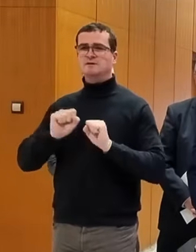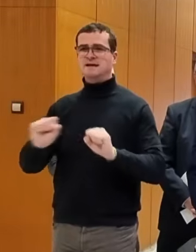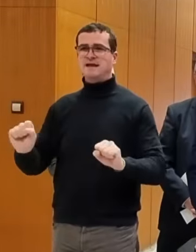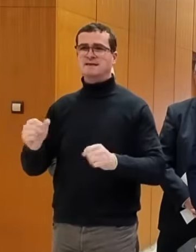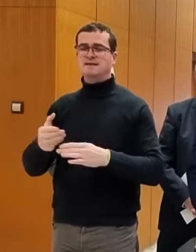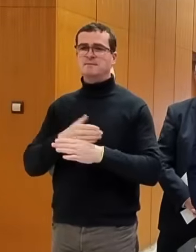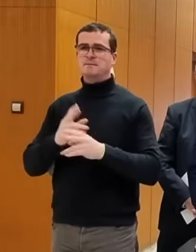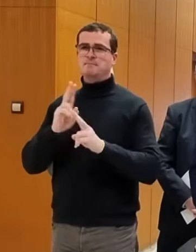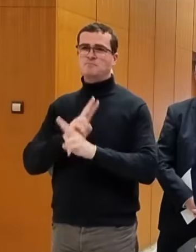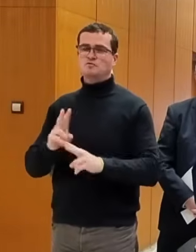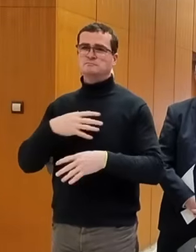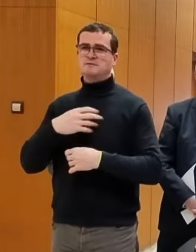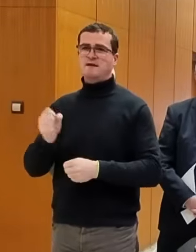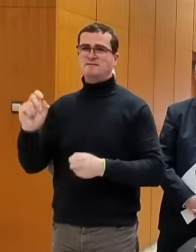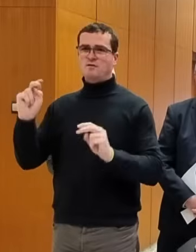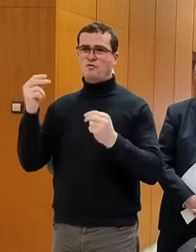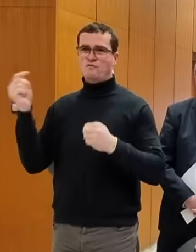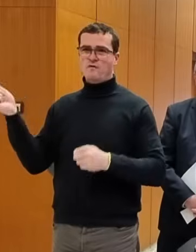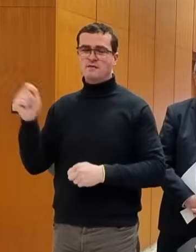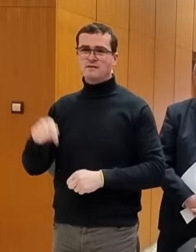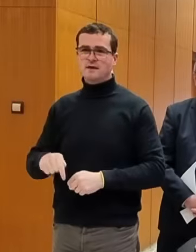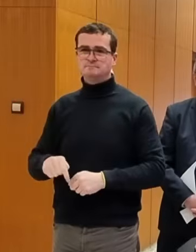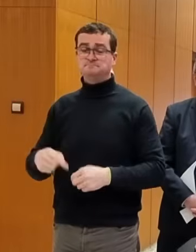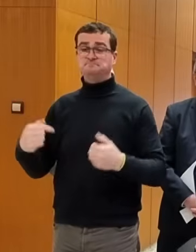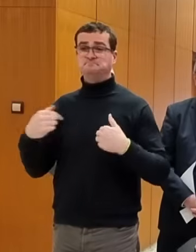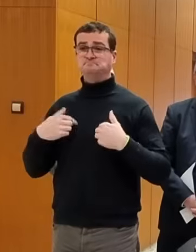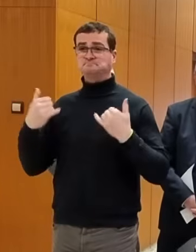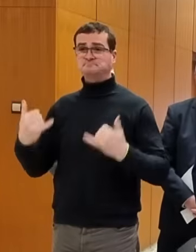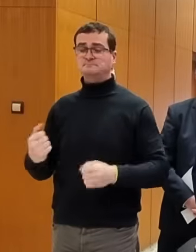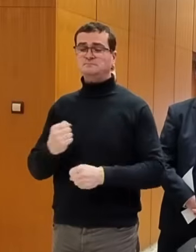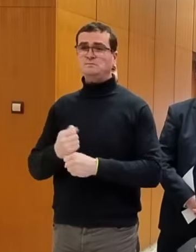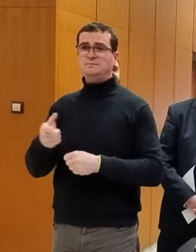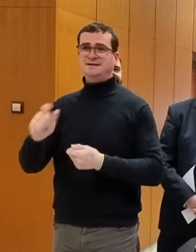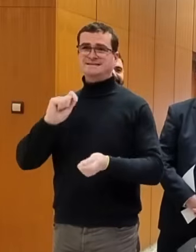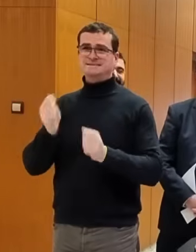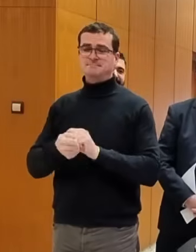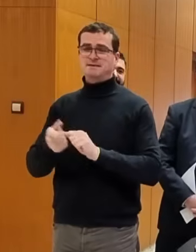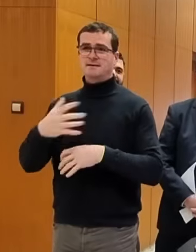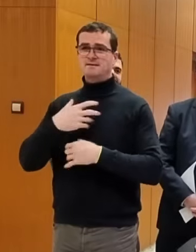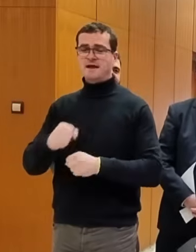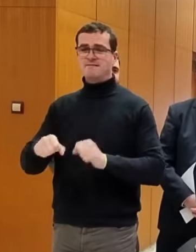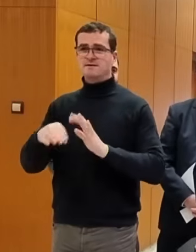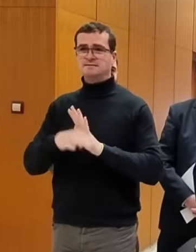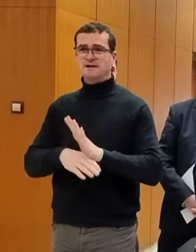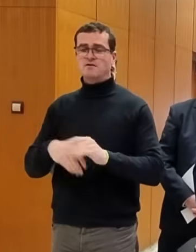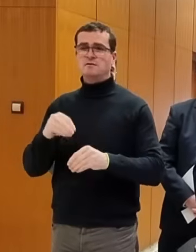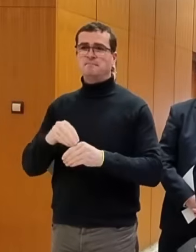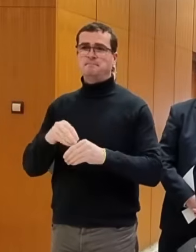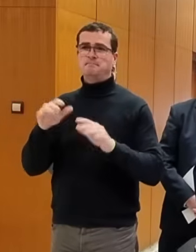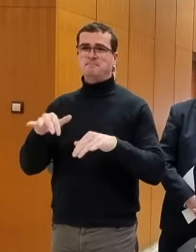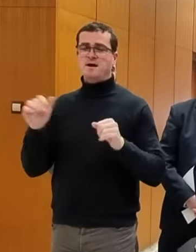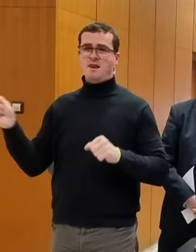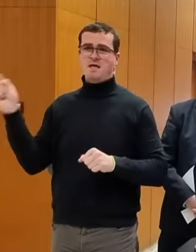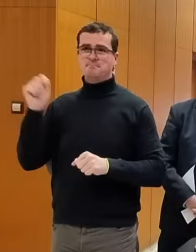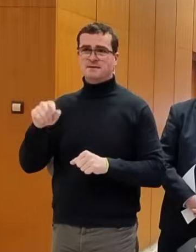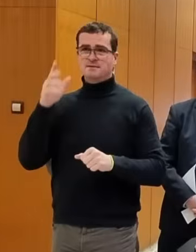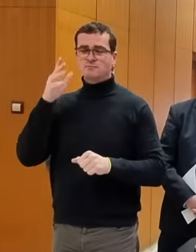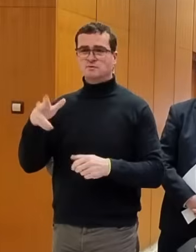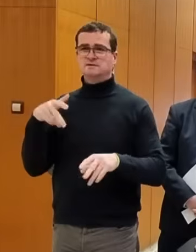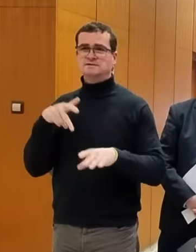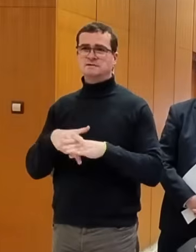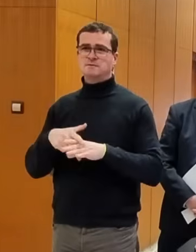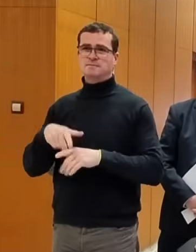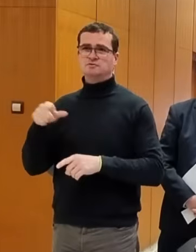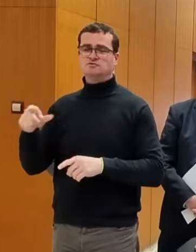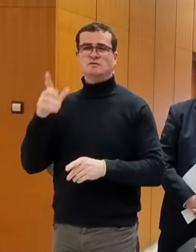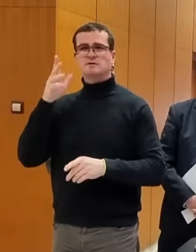chránení pred prípadným návrhom na ich odvolanie. My sme dnes urobili takú zmenu tohto návrhu zákona, ktorá ide do parlamentu, ktorá